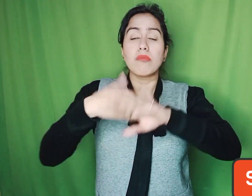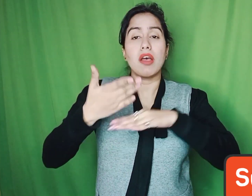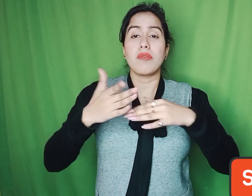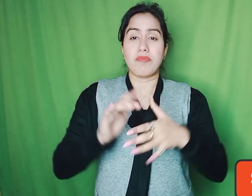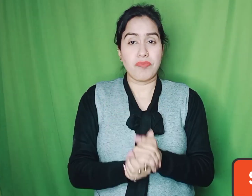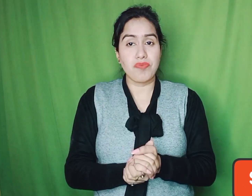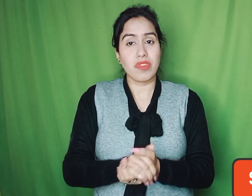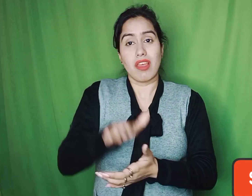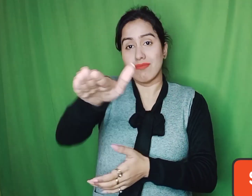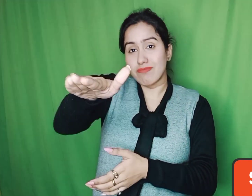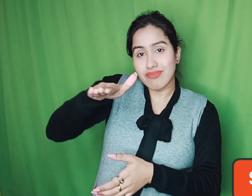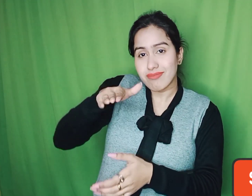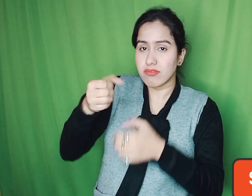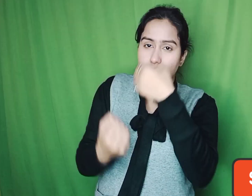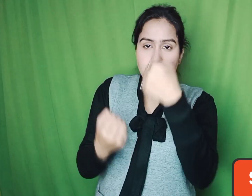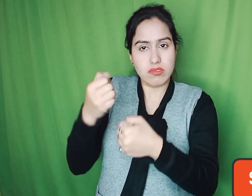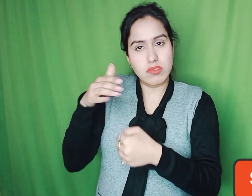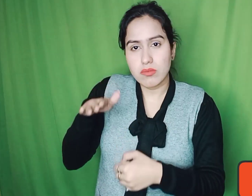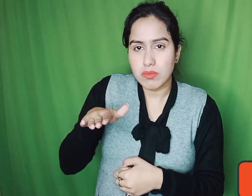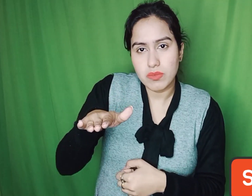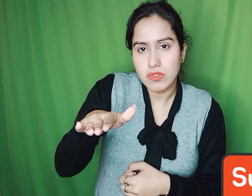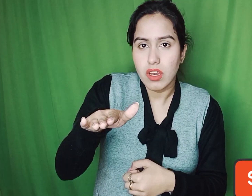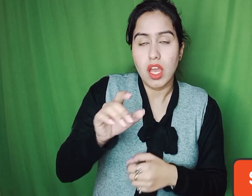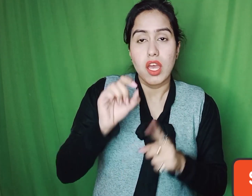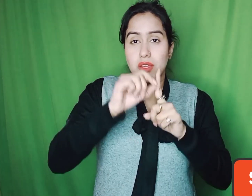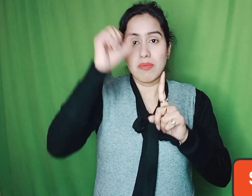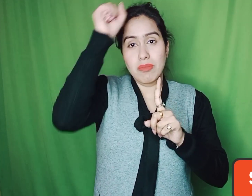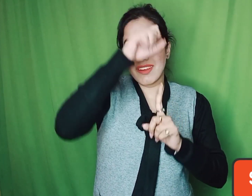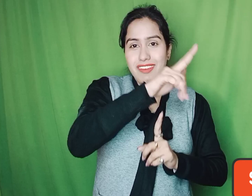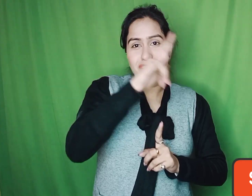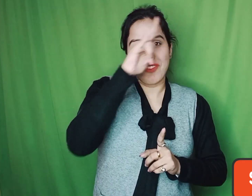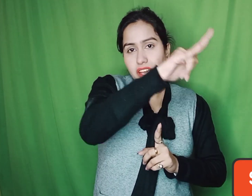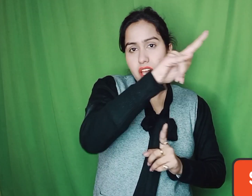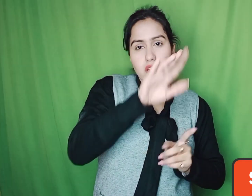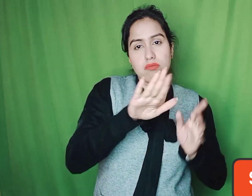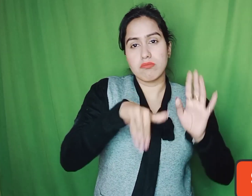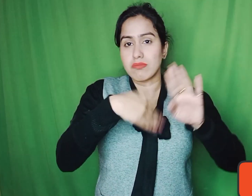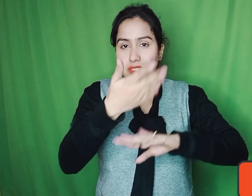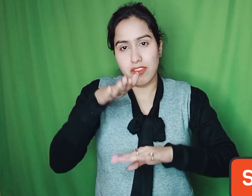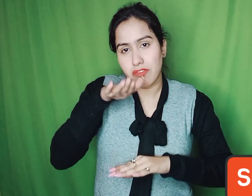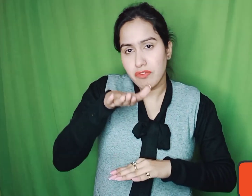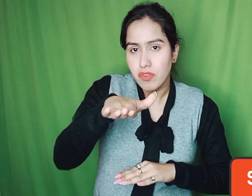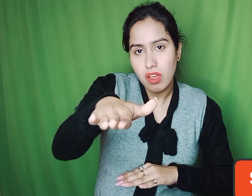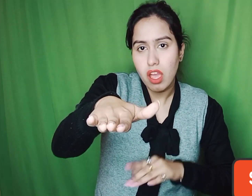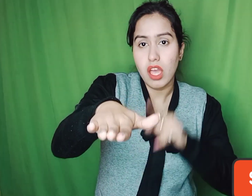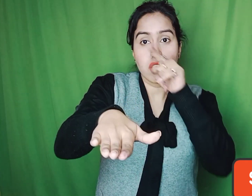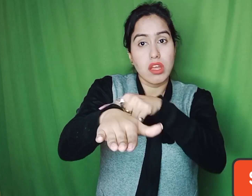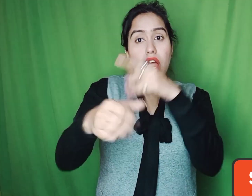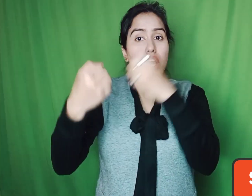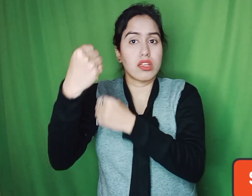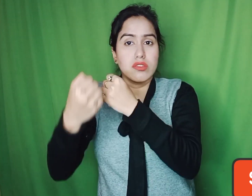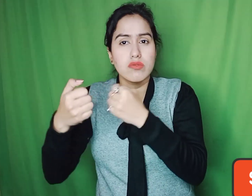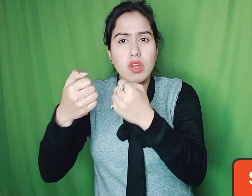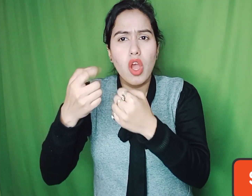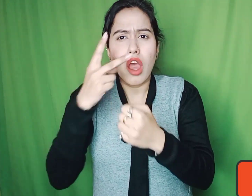प्रधानमंत्री के लिए। लेकिन इसके बावजूद भटिंडा एयरपोर्ट से जब वह फिरोजपुर की तरफ निकले, फ्लाईओवर बीच में पड़ता है, वहाँ